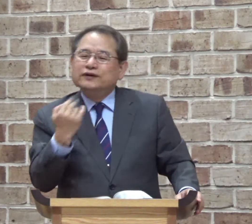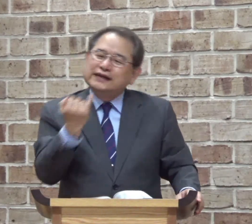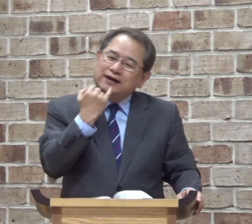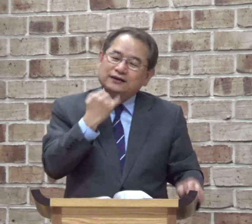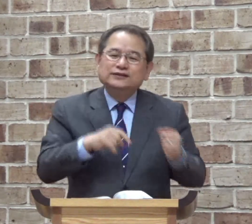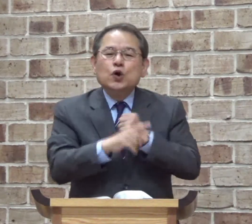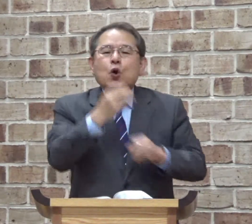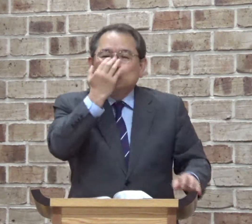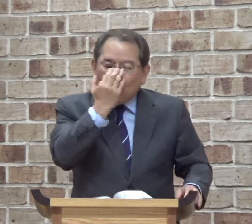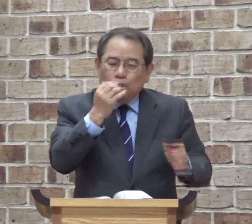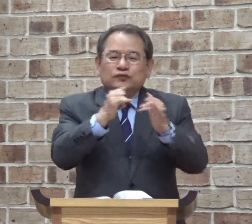겸손한 자의 특징은